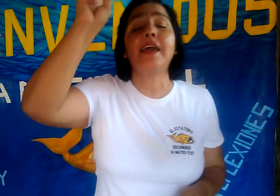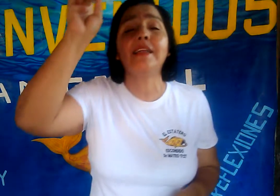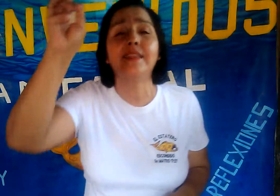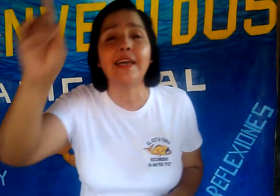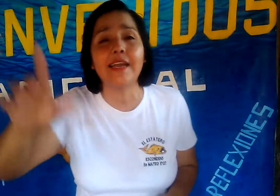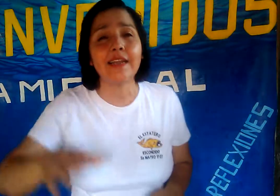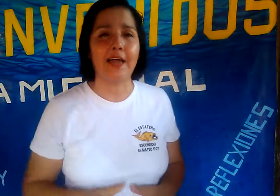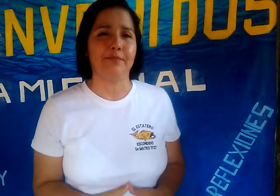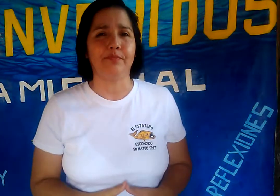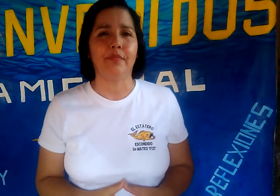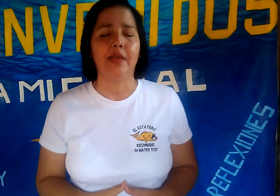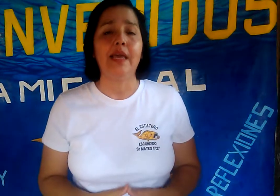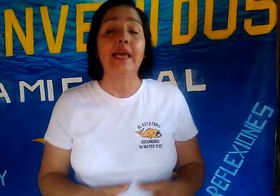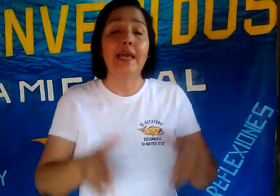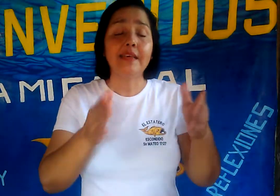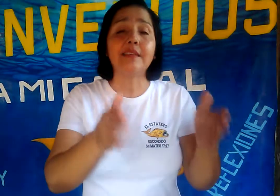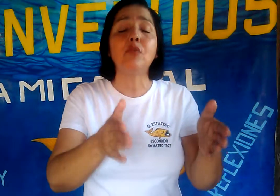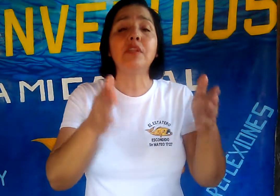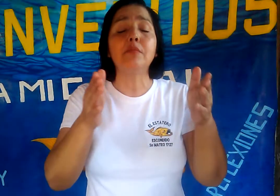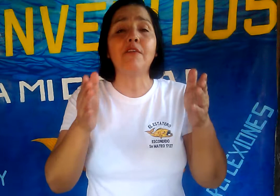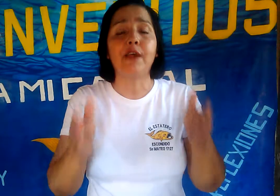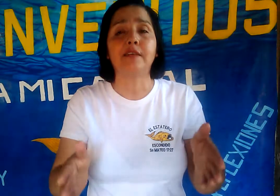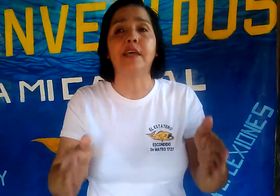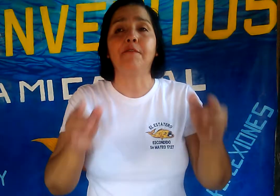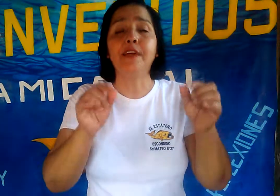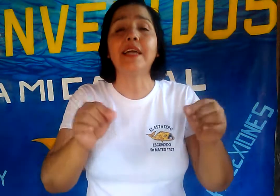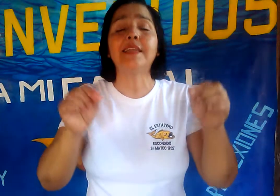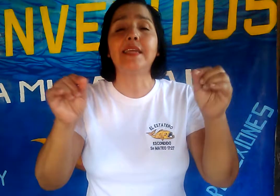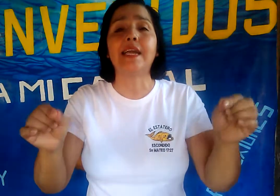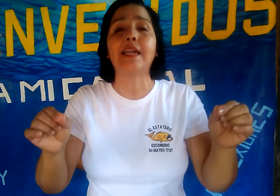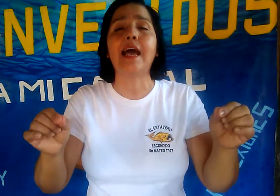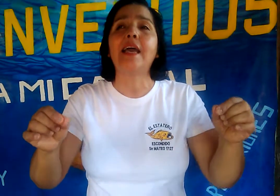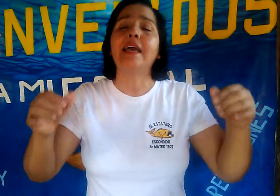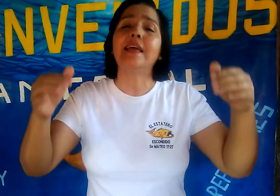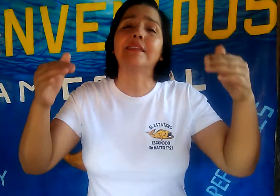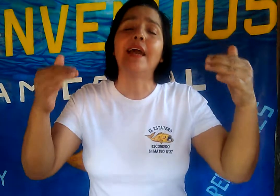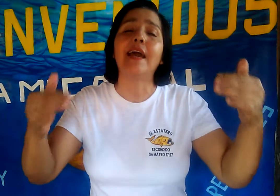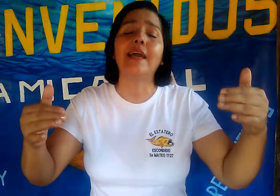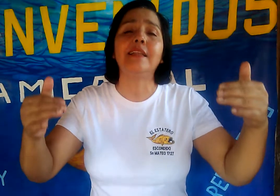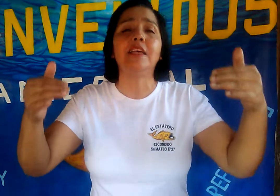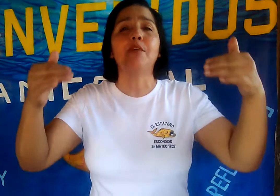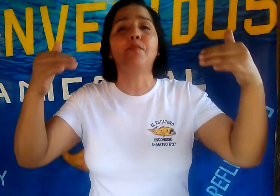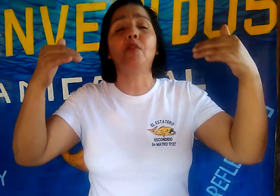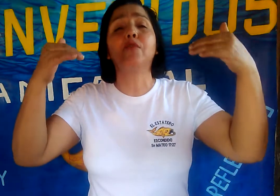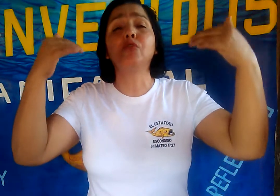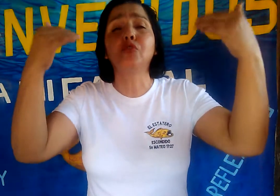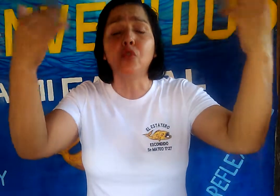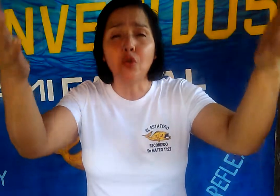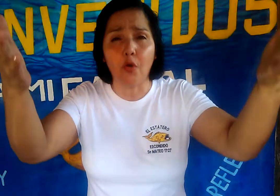eterna esta última frase vida eterna está en tiempo futuro